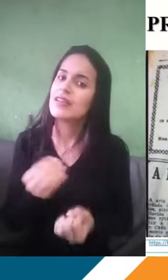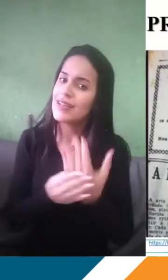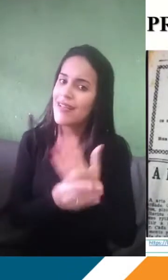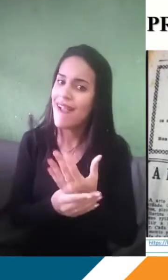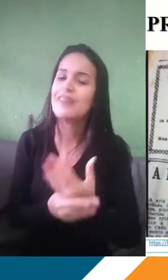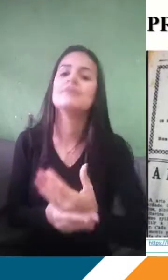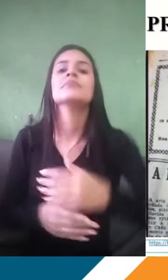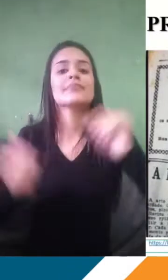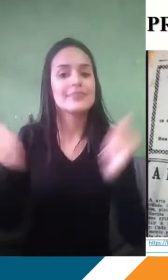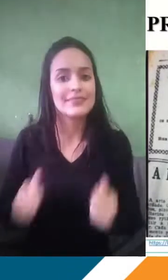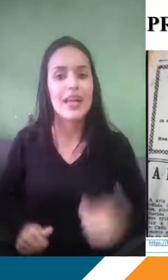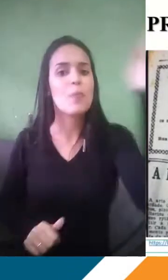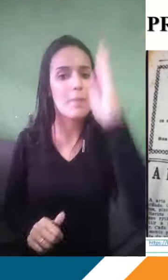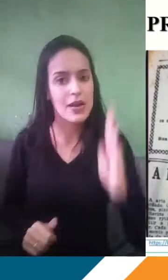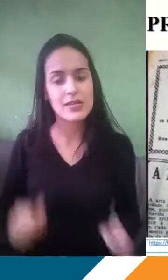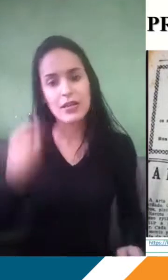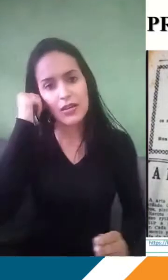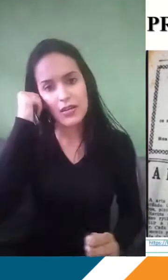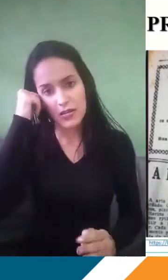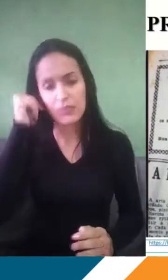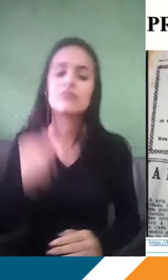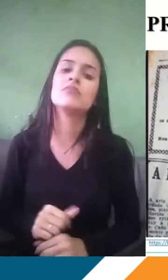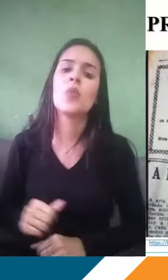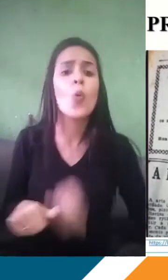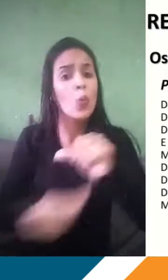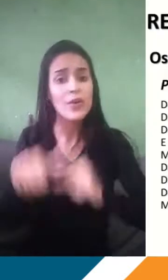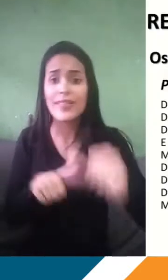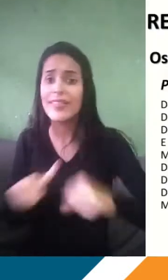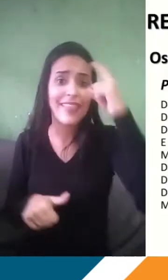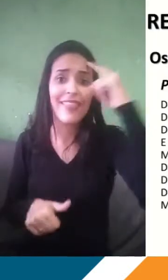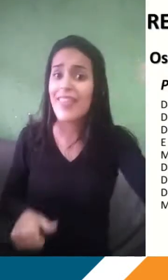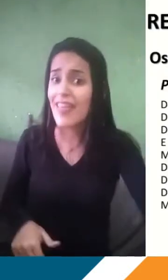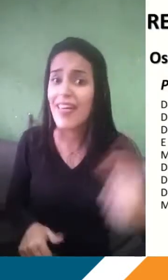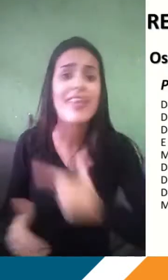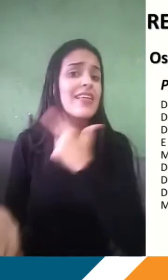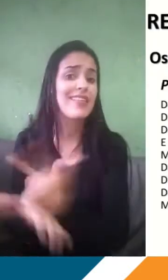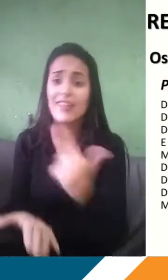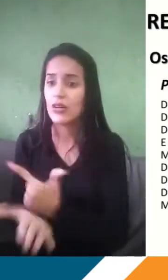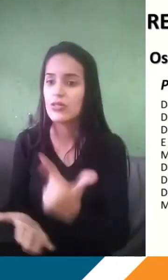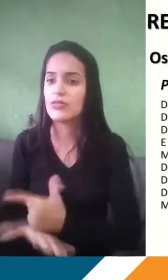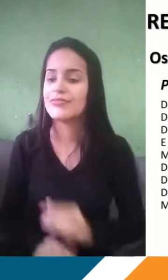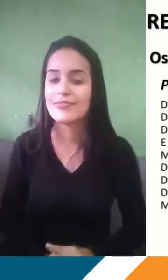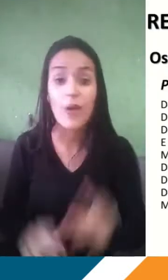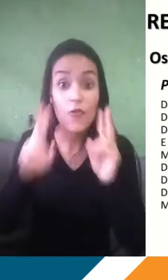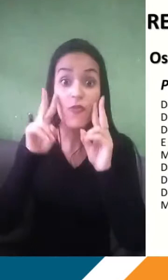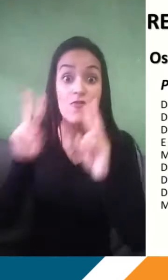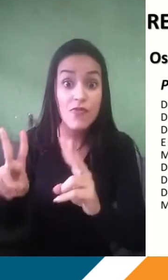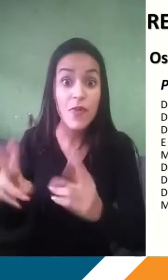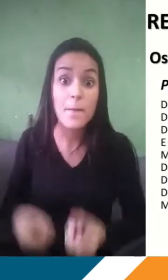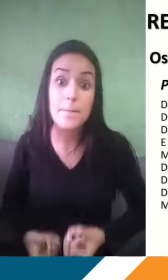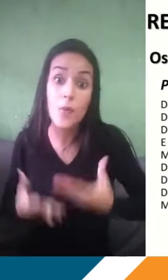atualização intelectual e a renovação da literatura. Aqui temos um poema do escritor Oswald de